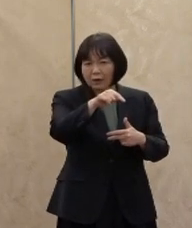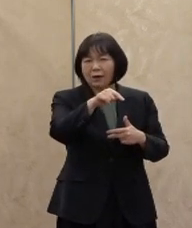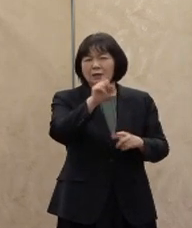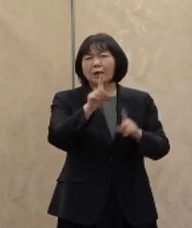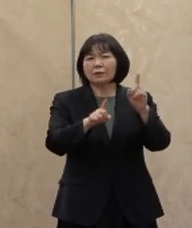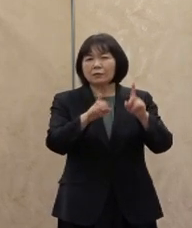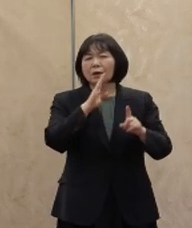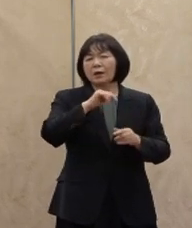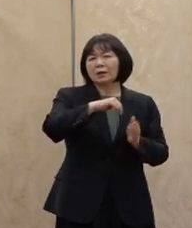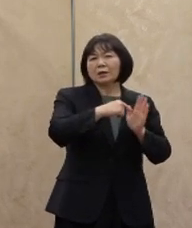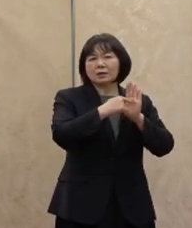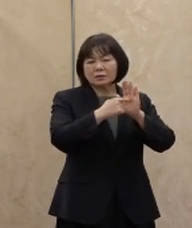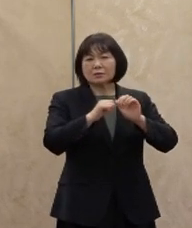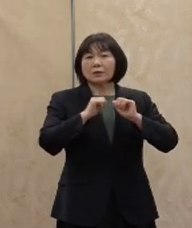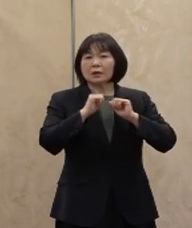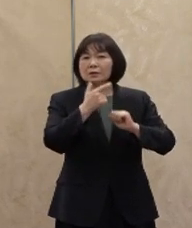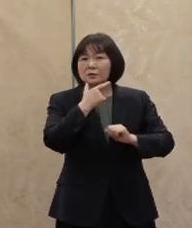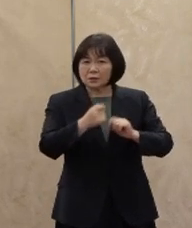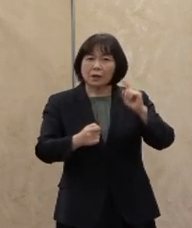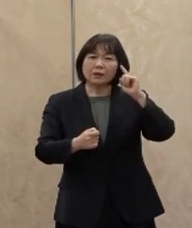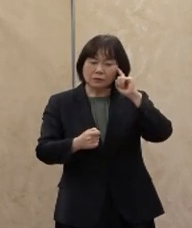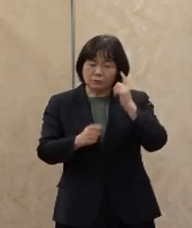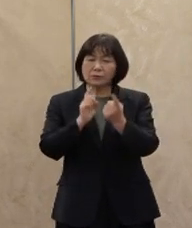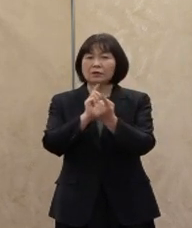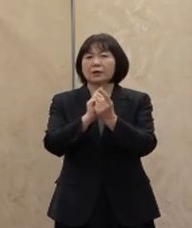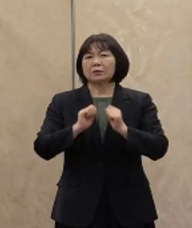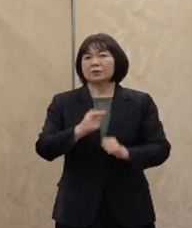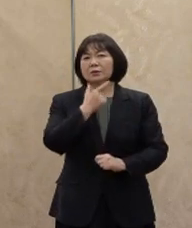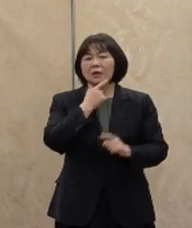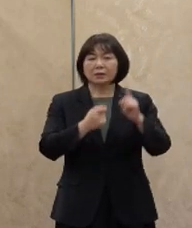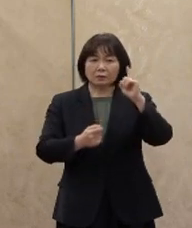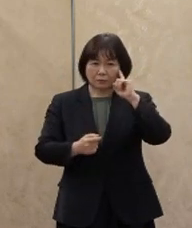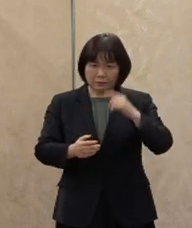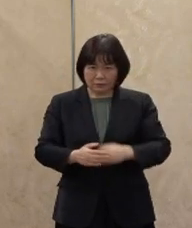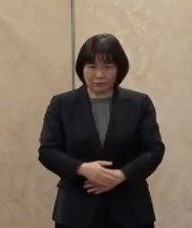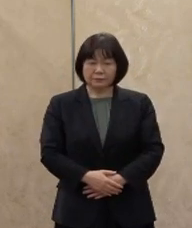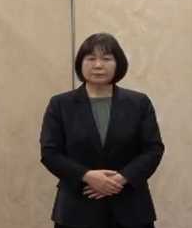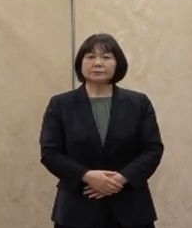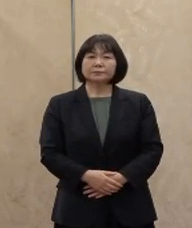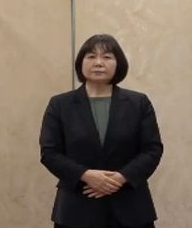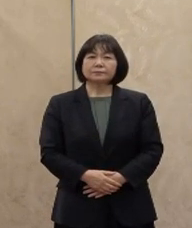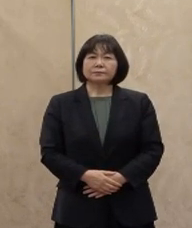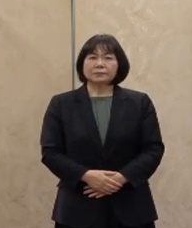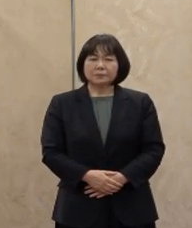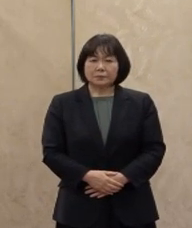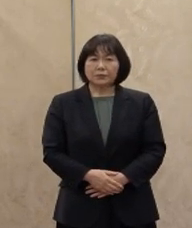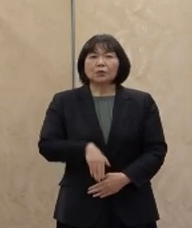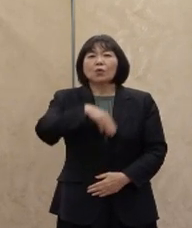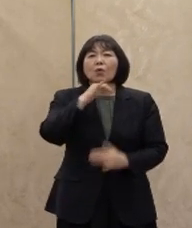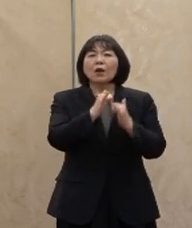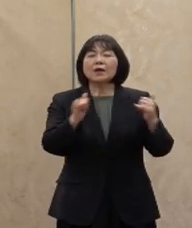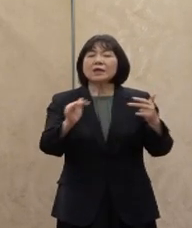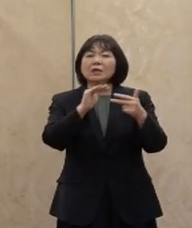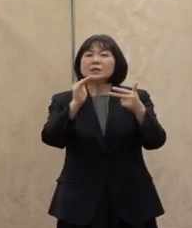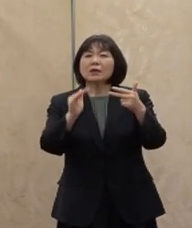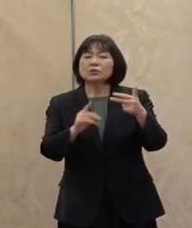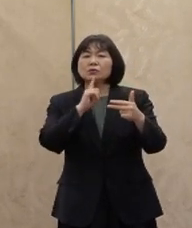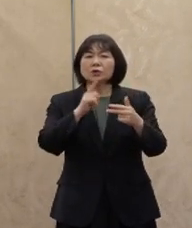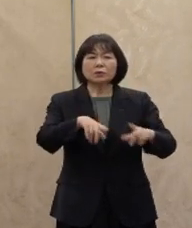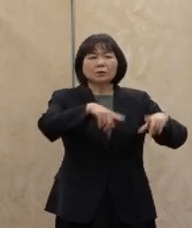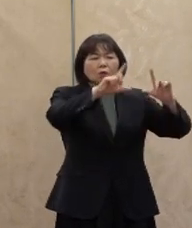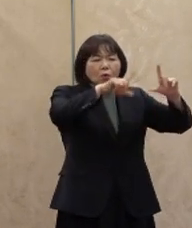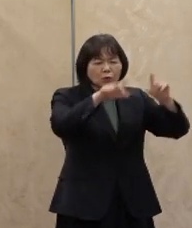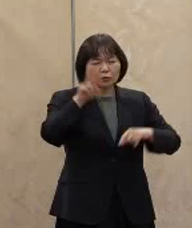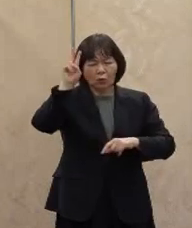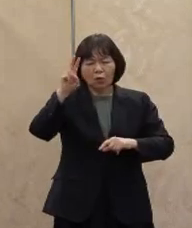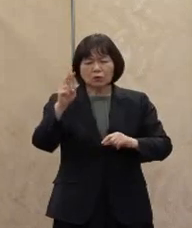なんとか実現させてですね、この対応をしていきたいというふうに思ってます。まあ、ちなみに高齢者施設っていうのは東京より